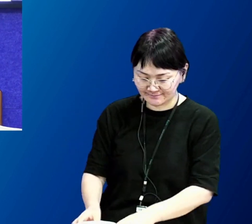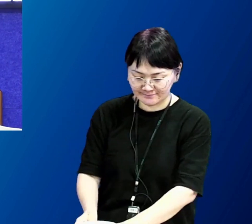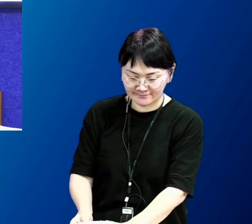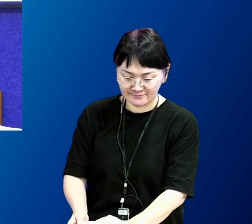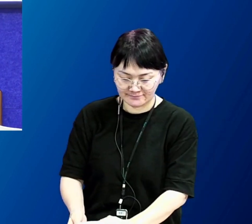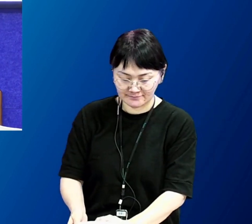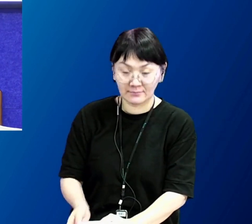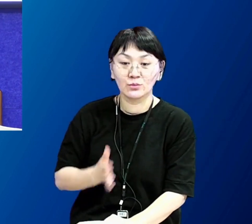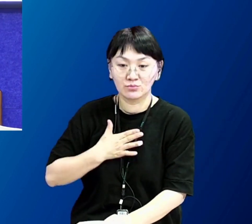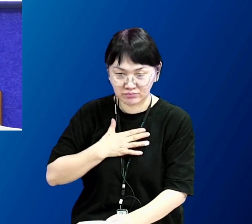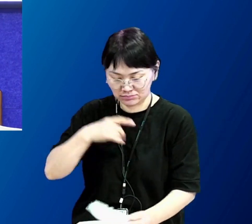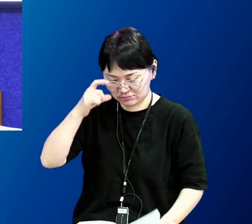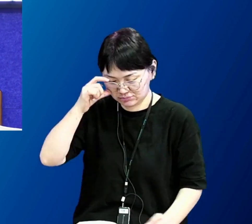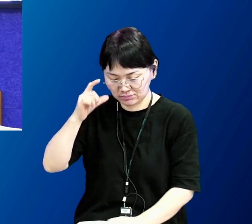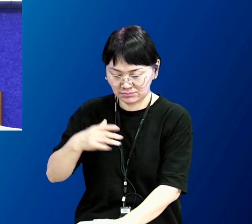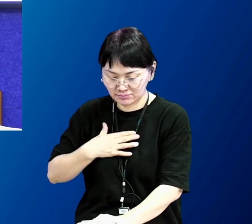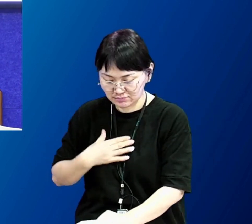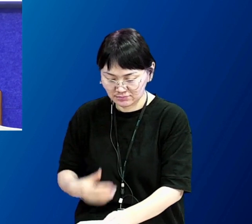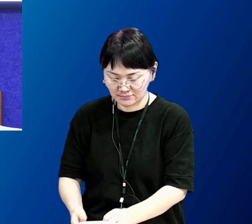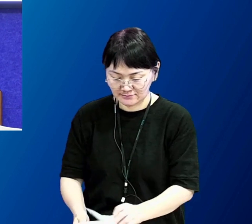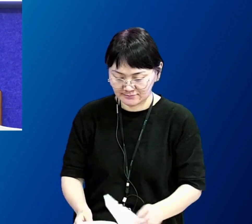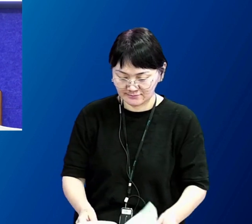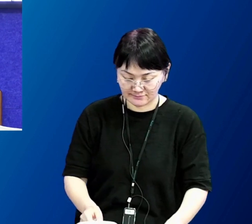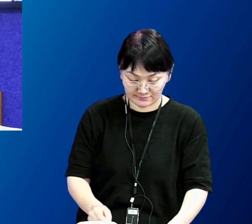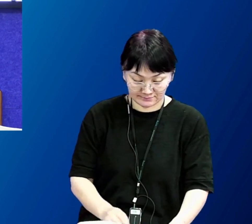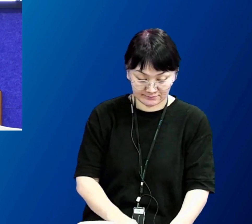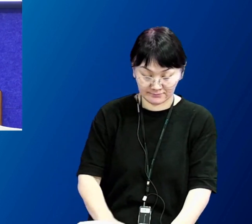Энэ Соломон шүүгчд номын 16-гийн 15 дээр